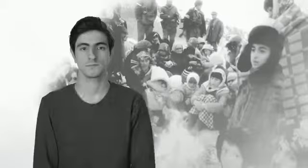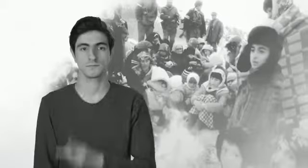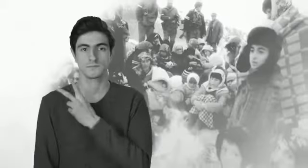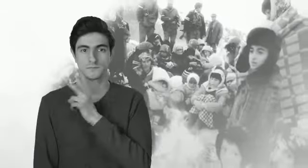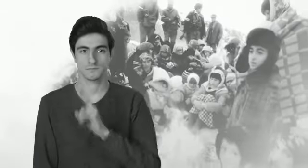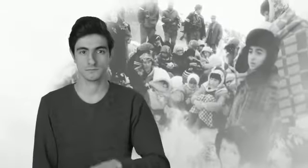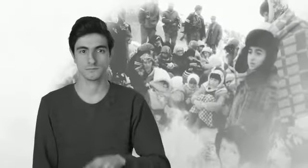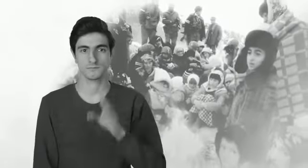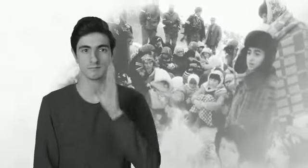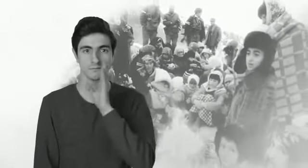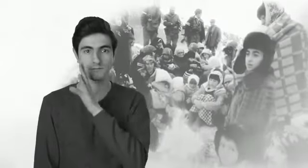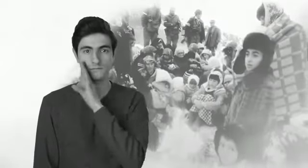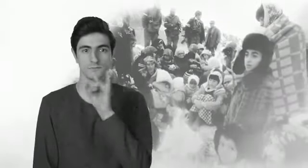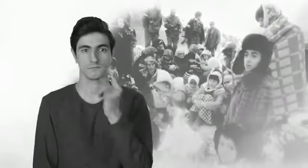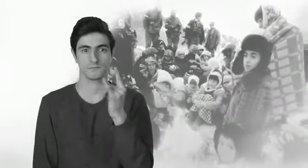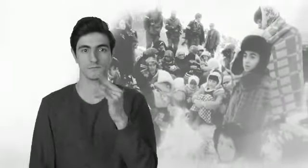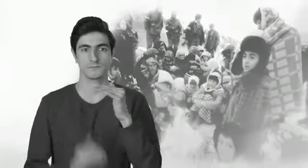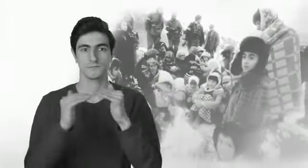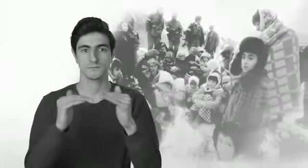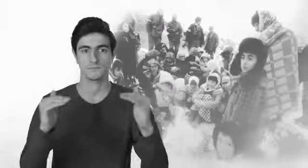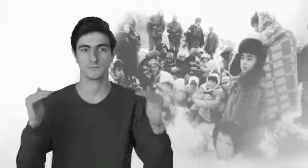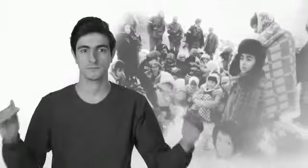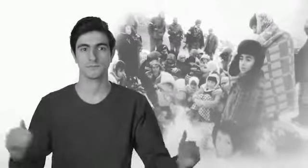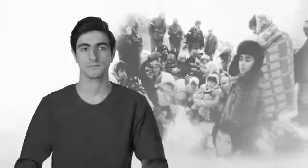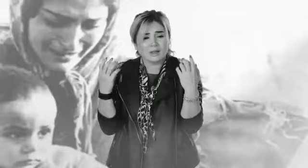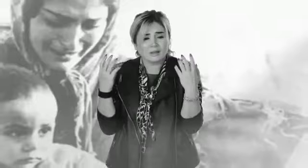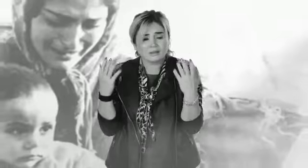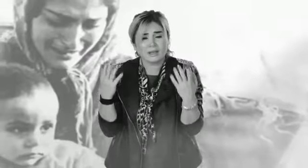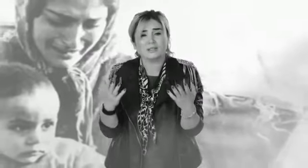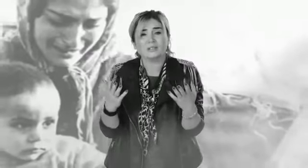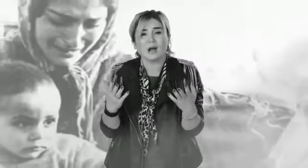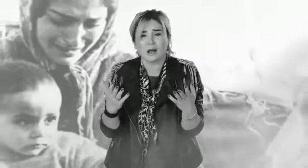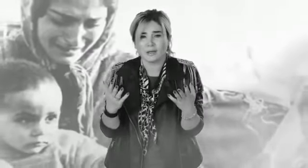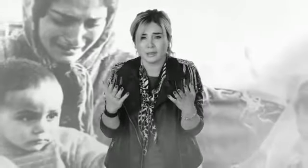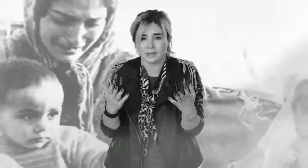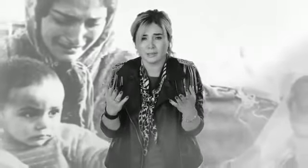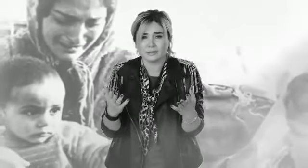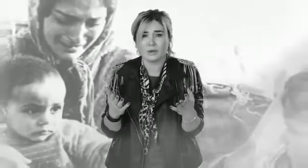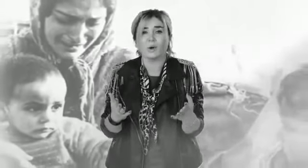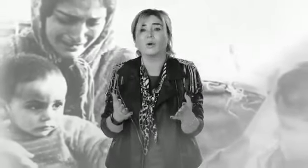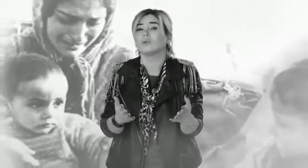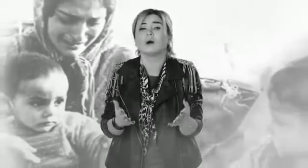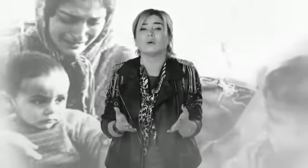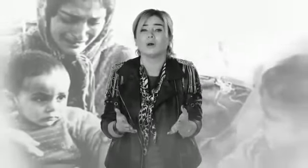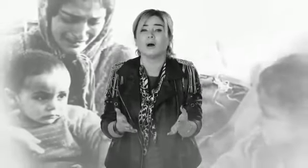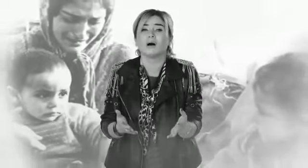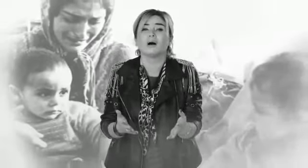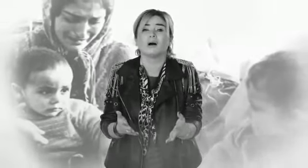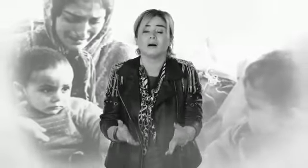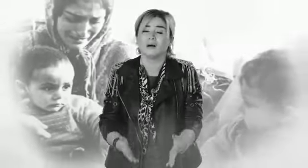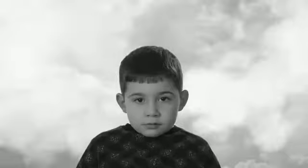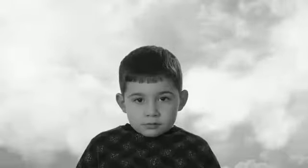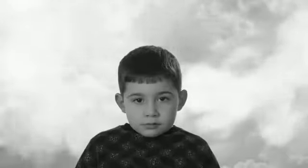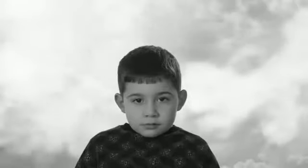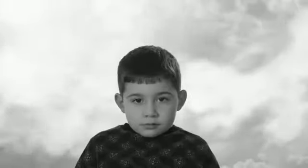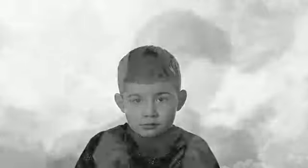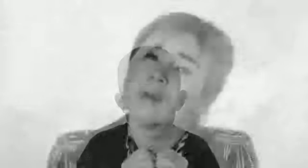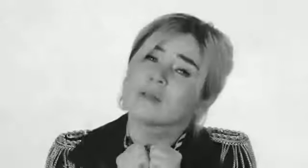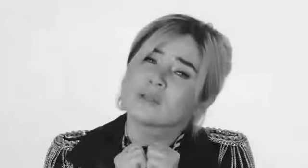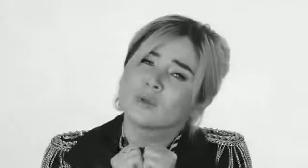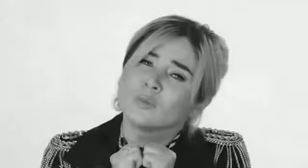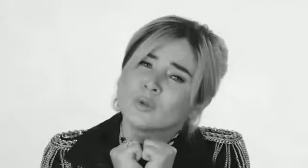Qırıldı analar, uşaqlar, hər kəs şahid ola ola.